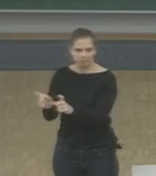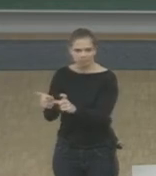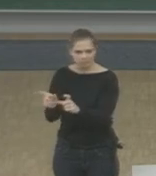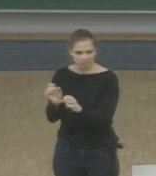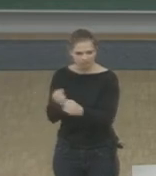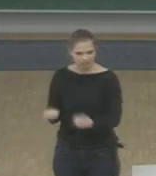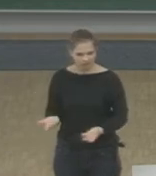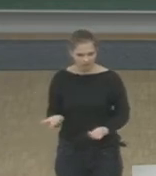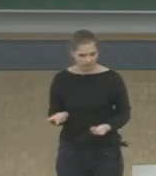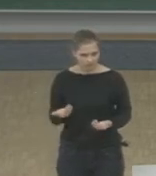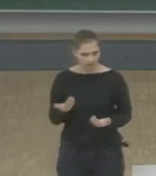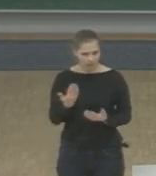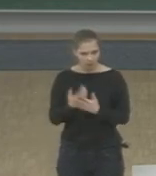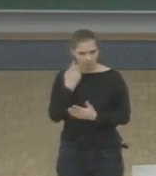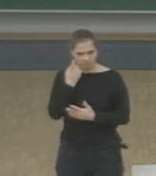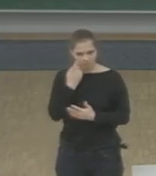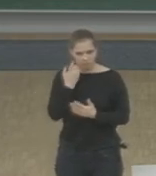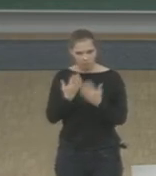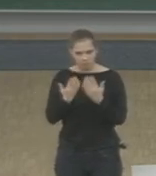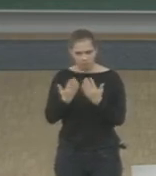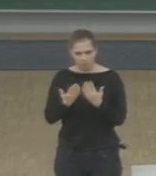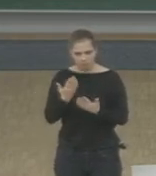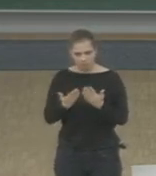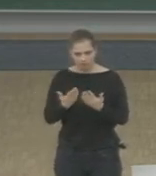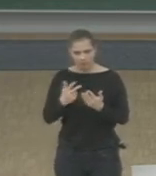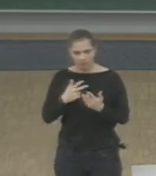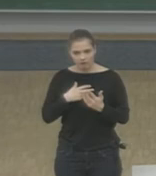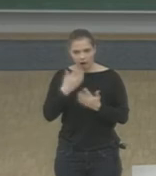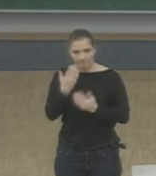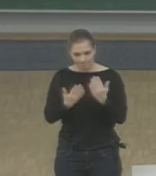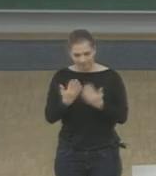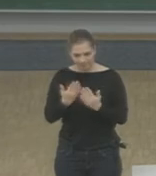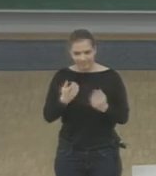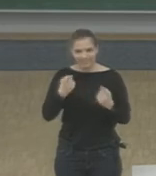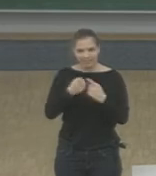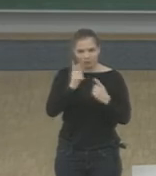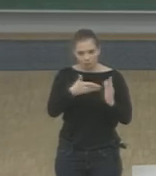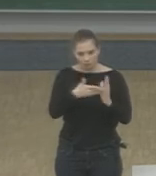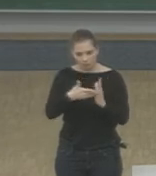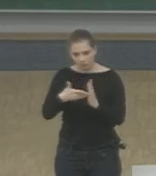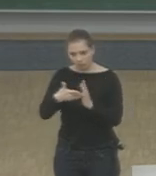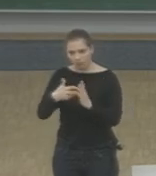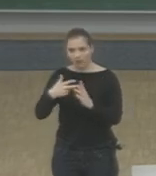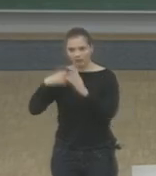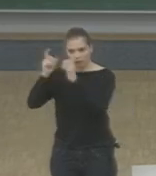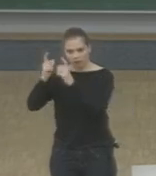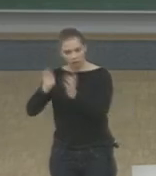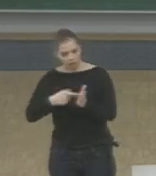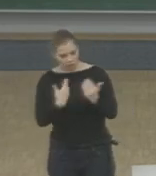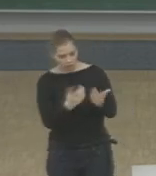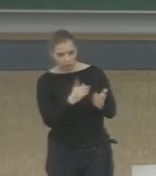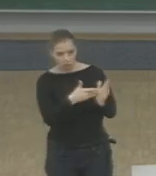man sogar fragen kann, ob sie als gesellschaftlich konsensuelle Zielsetzung nicht sehr weit hinter die